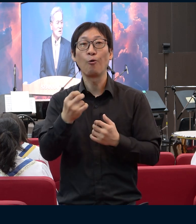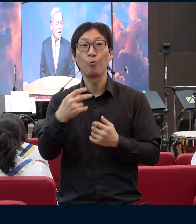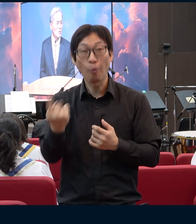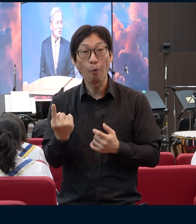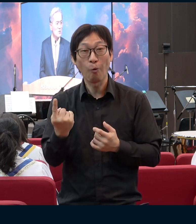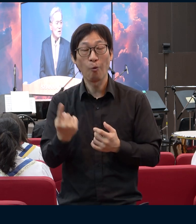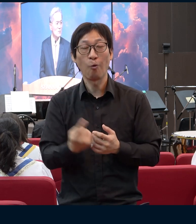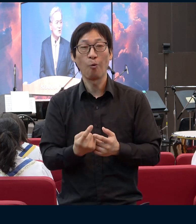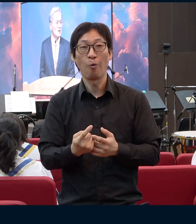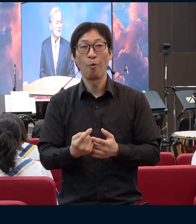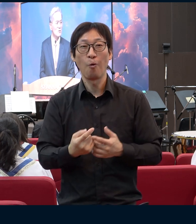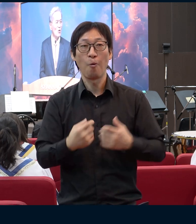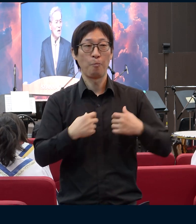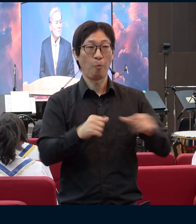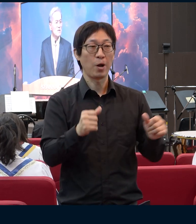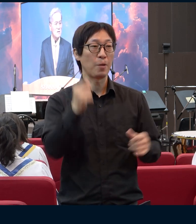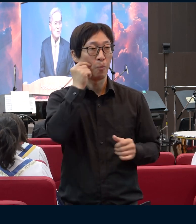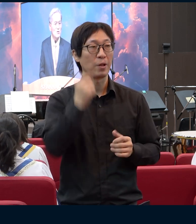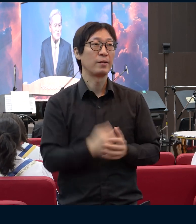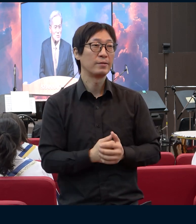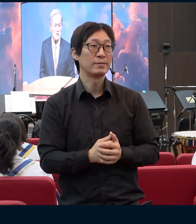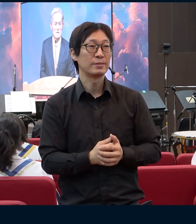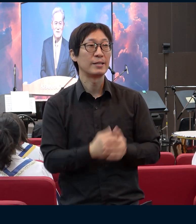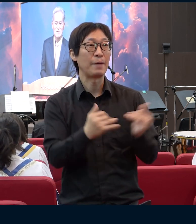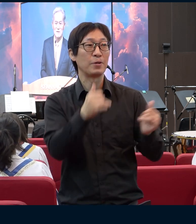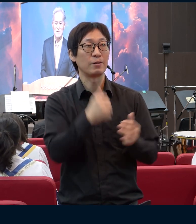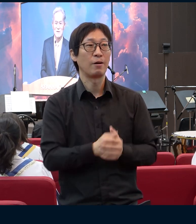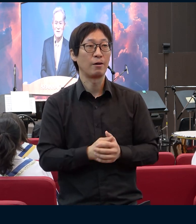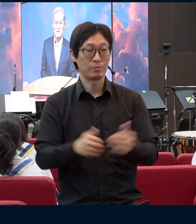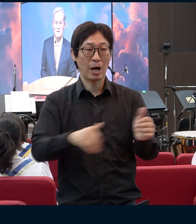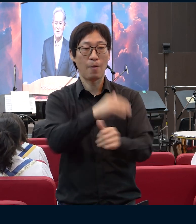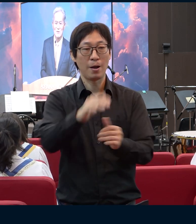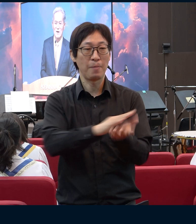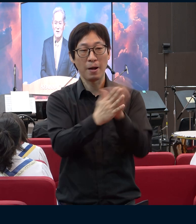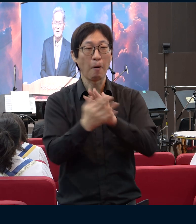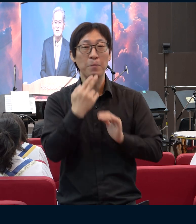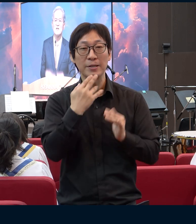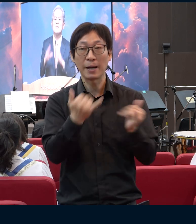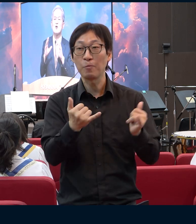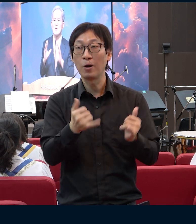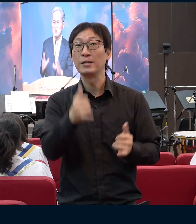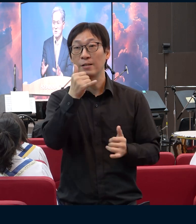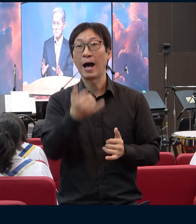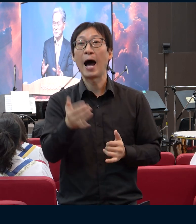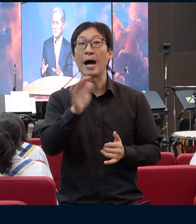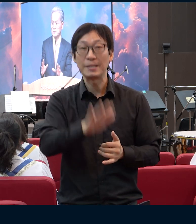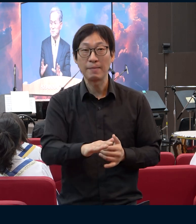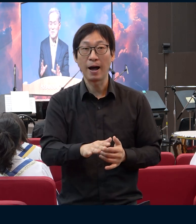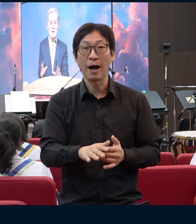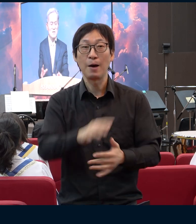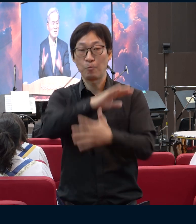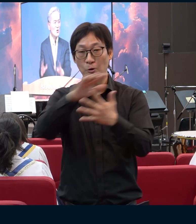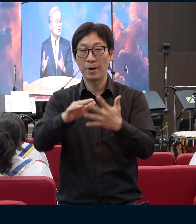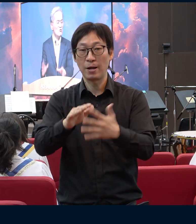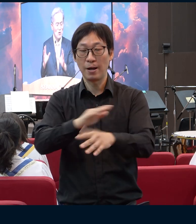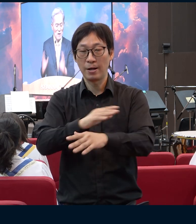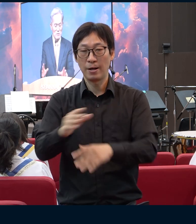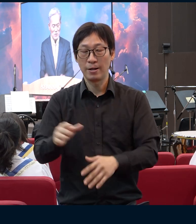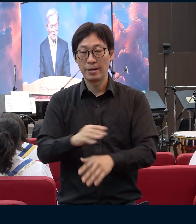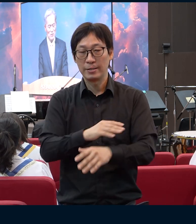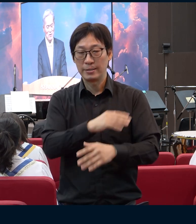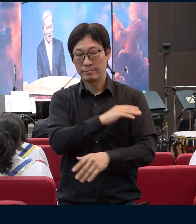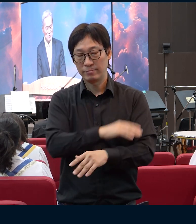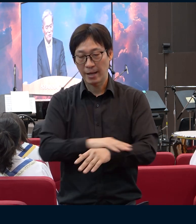그리고 안타깝게도 어떤 사람은 더 나빠진 사람도 있습니다. 그러나 제대로 받으면, 제대로 이